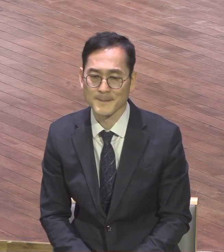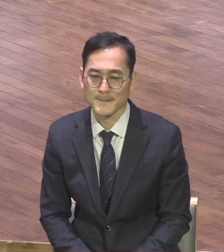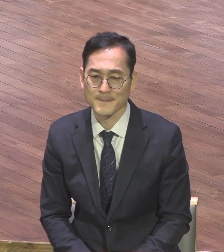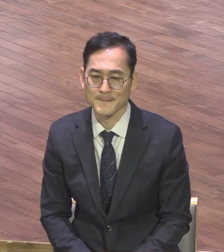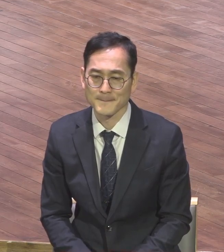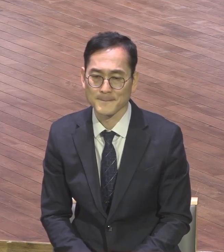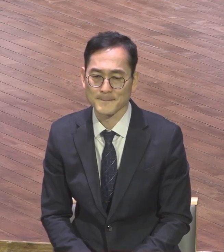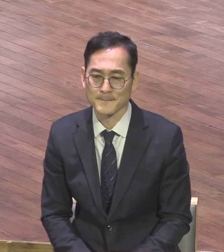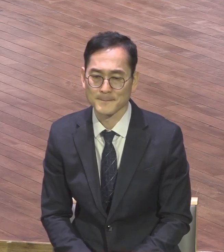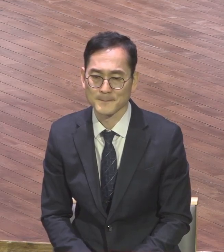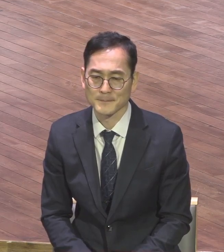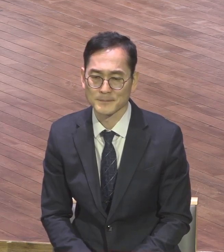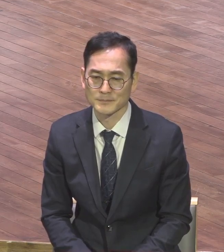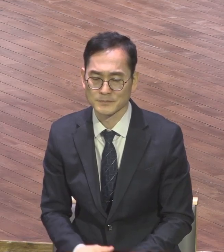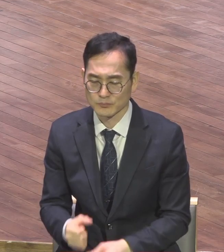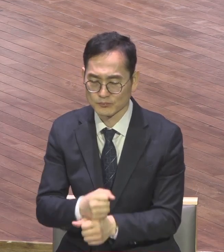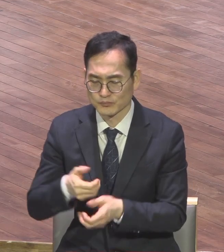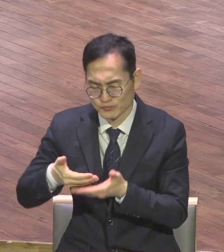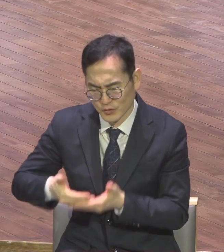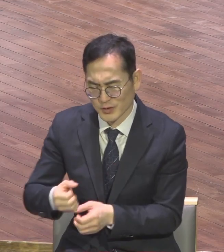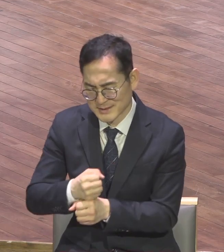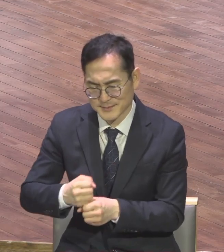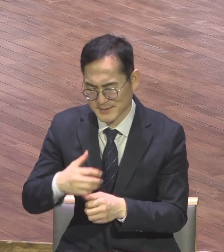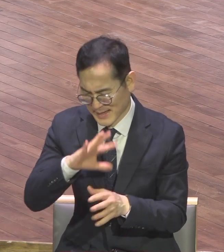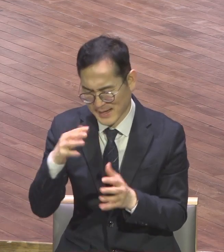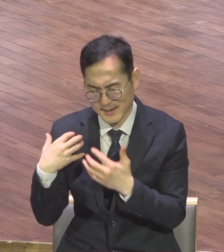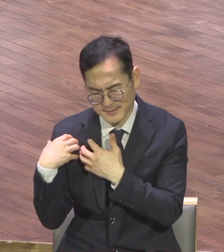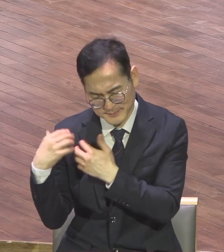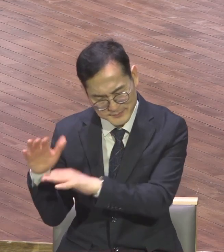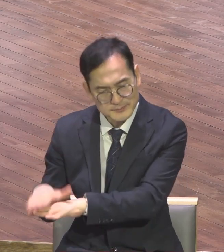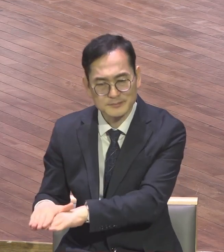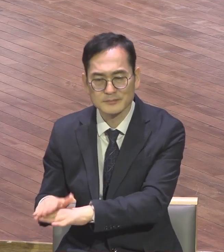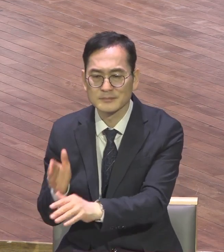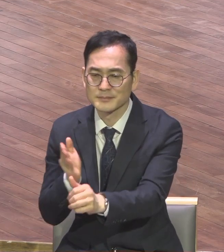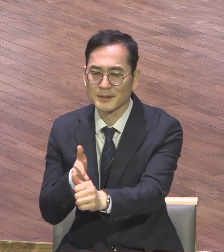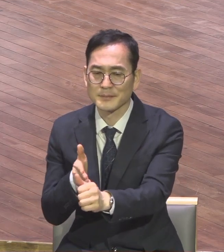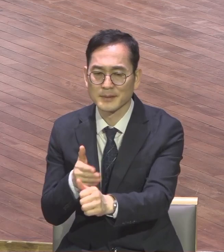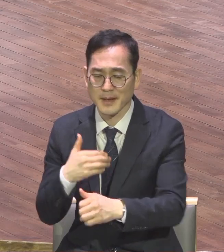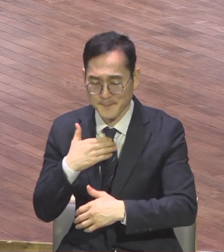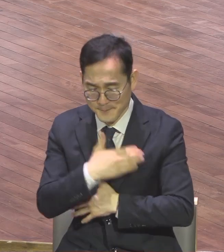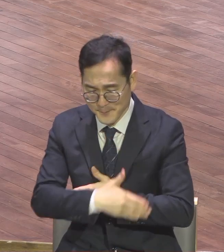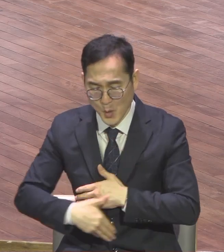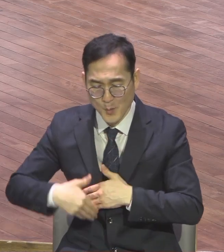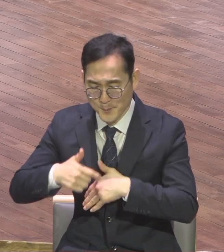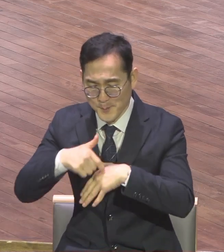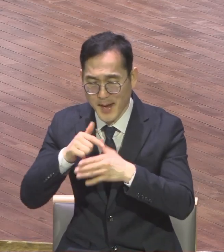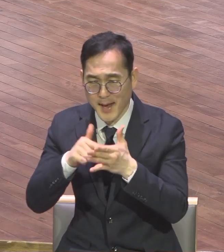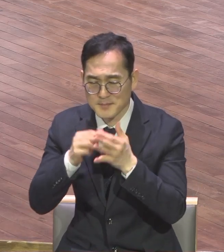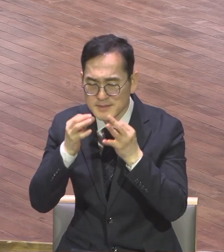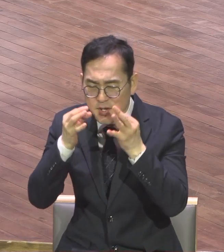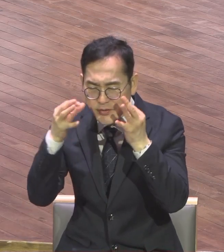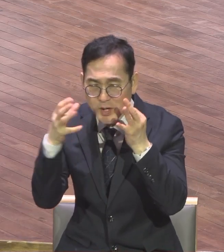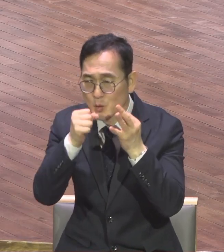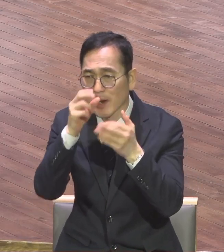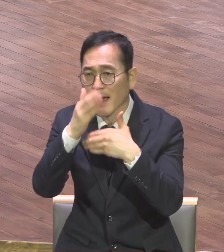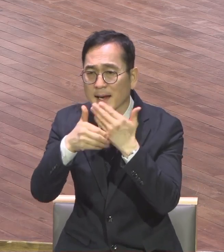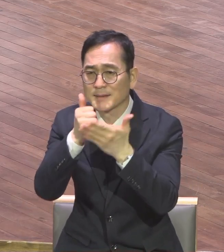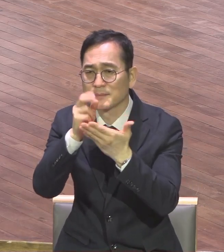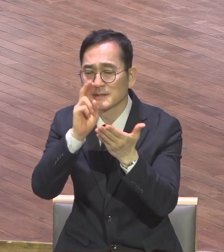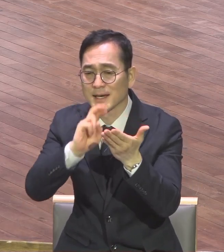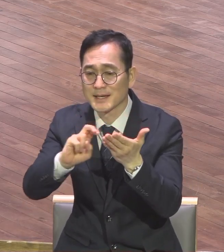수고하고 무거운 짐 다 내려놓으시 바랍니다. 온 몸과 마음과 정성 다해 하나님을